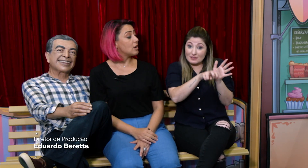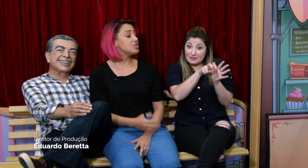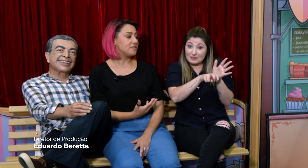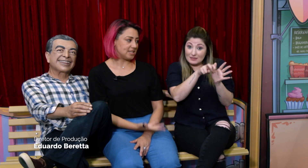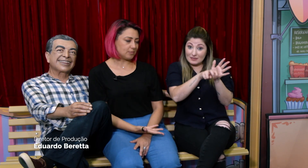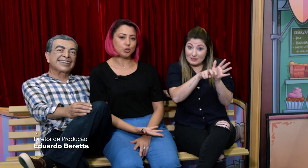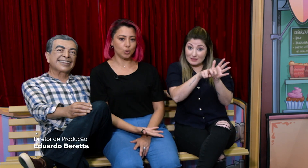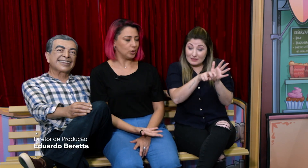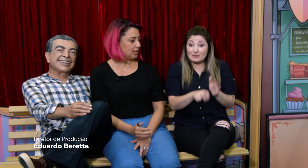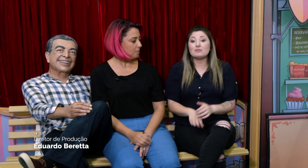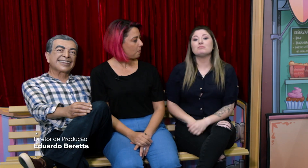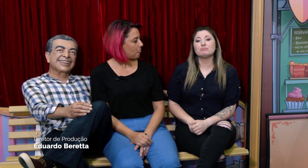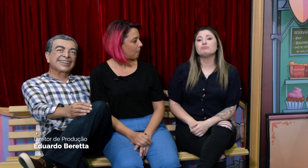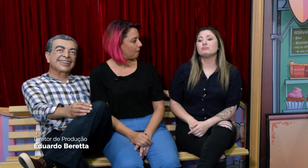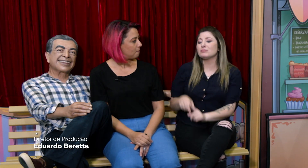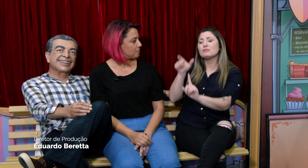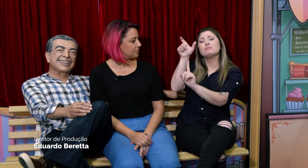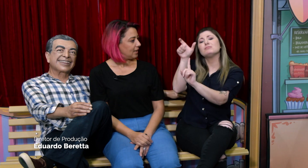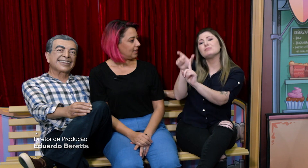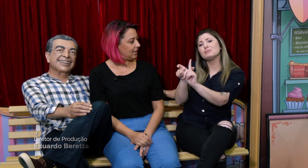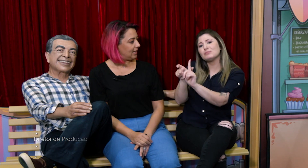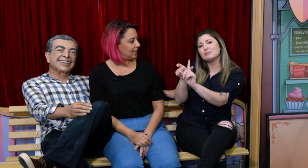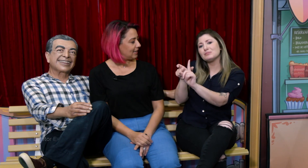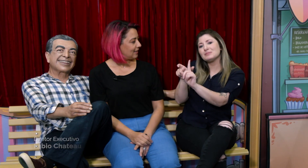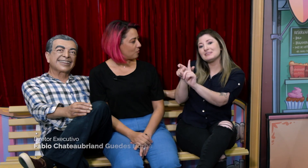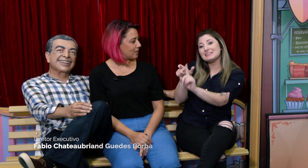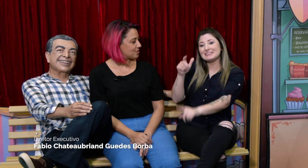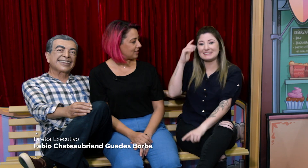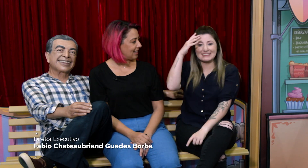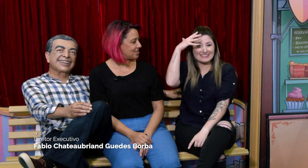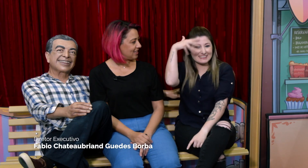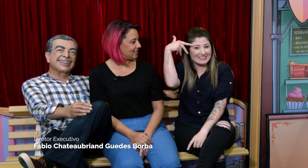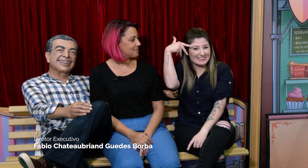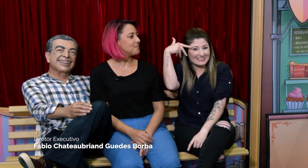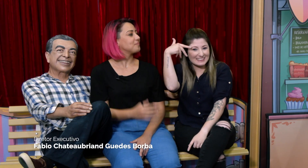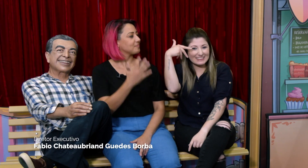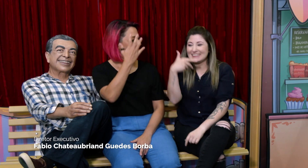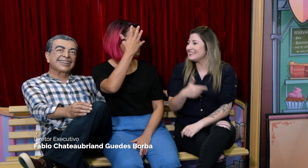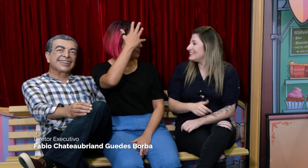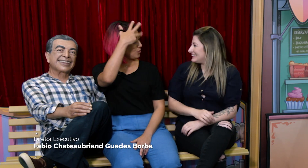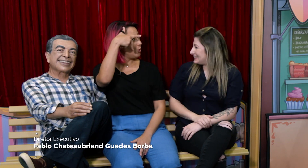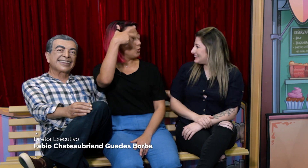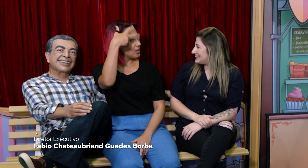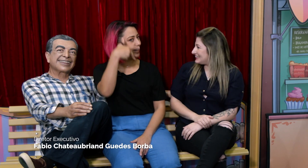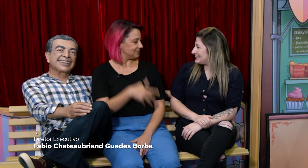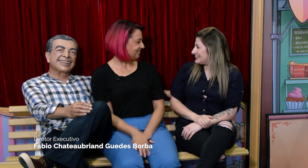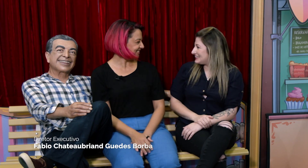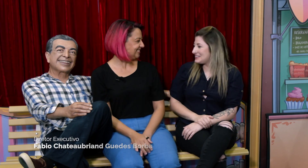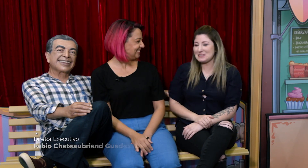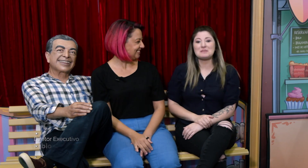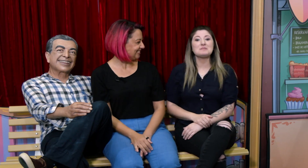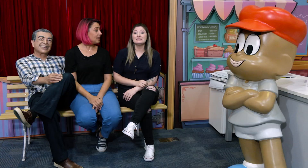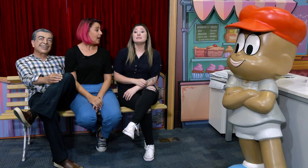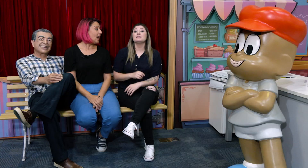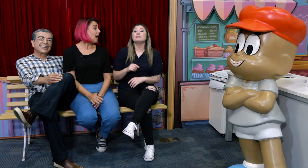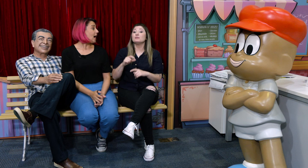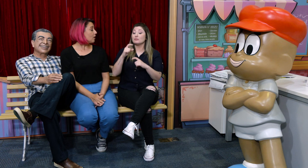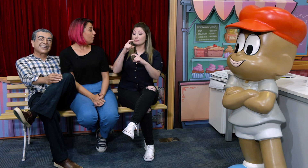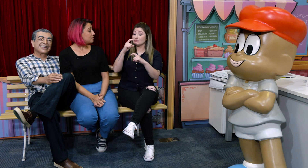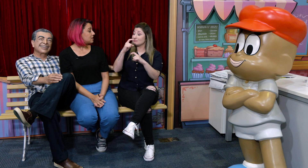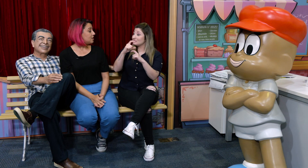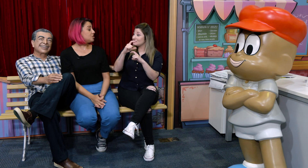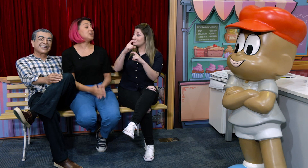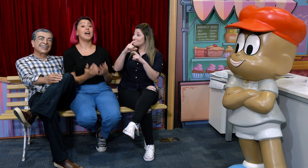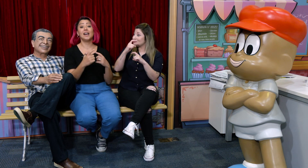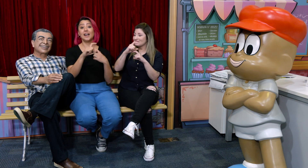O sinal de deficiência motora. E o personagem Luca.